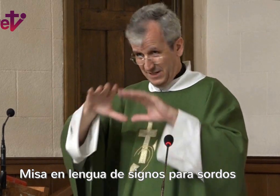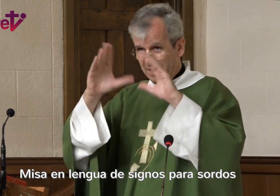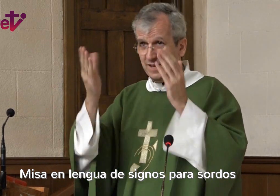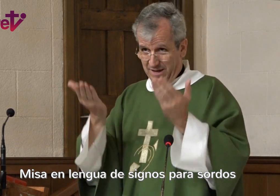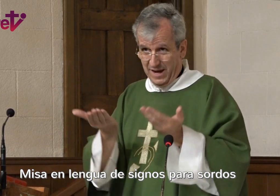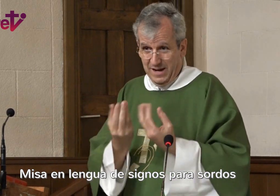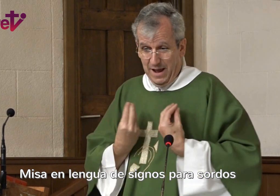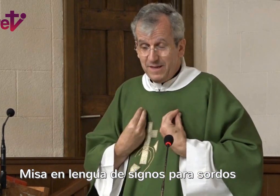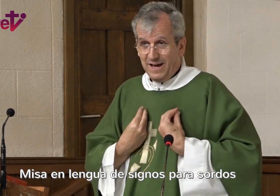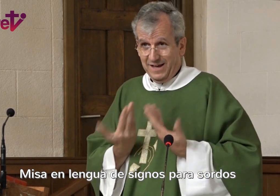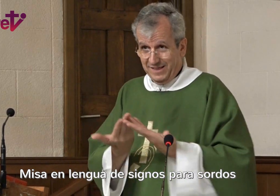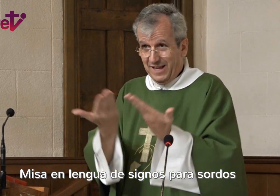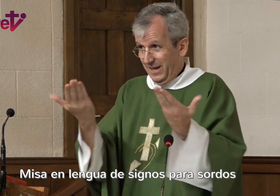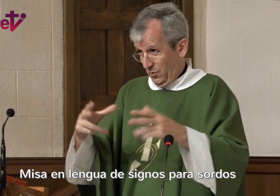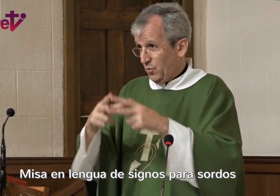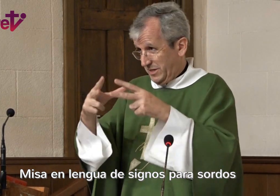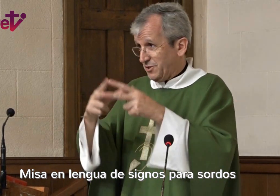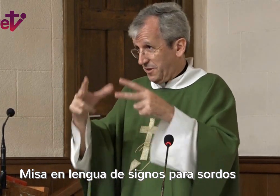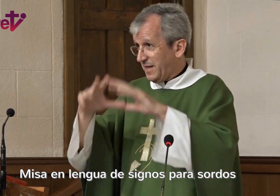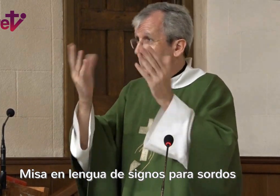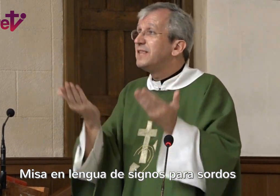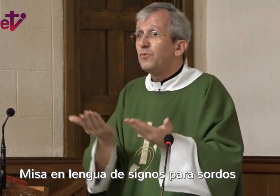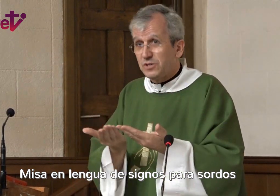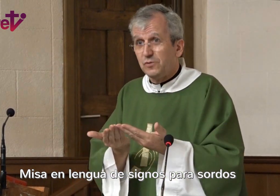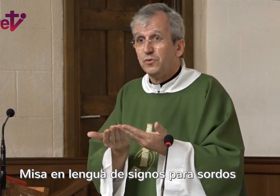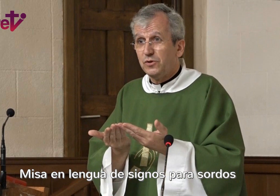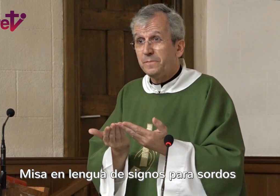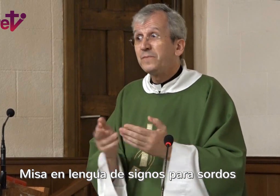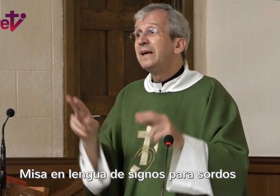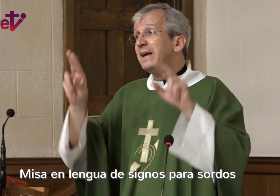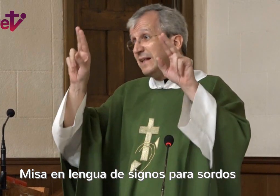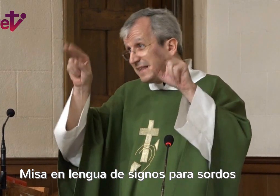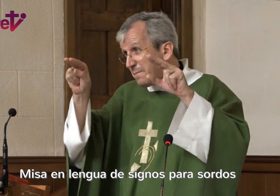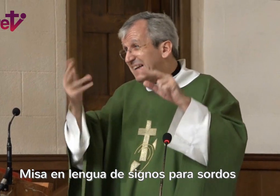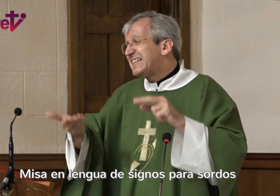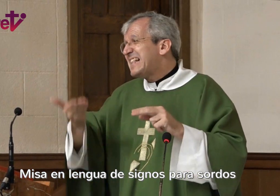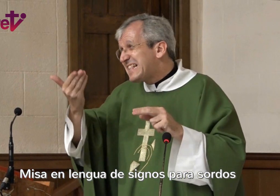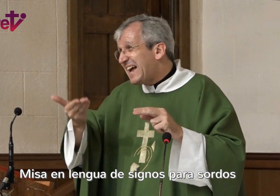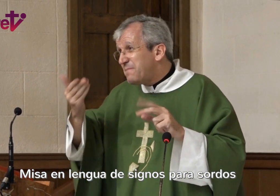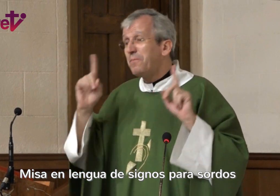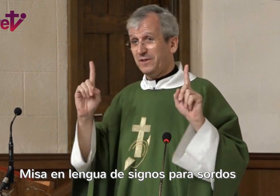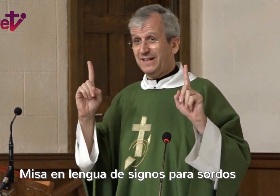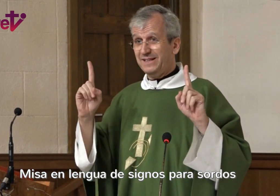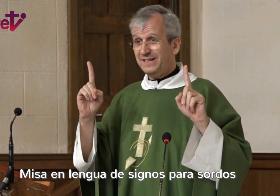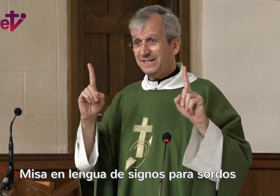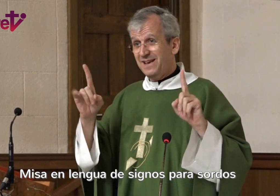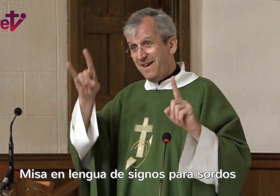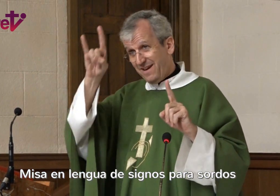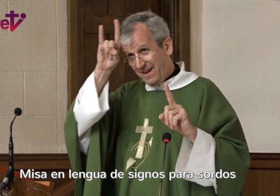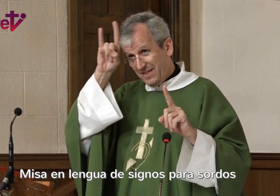en la vida de nuestra sociedad de nuestro mundo temas tan importantes que